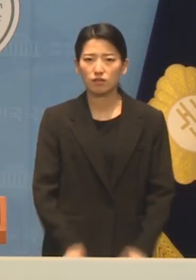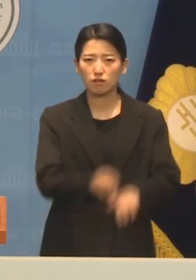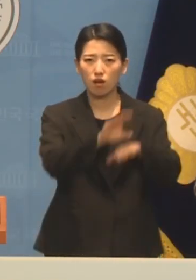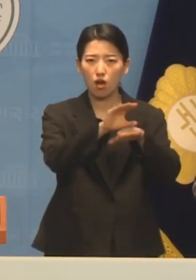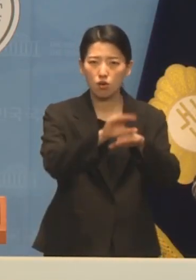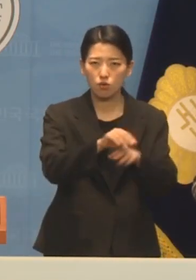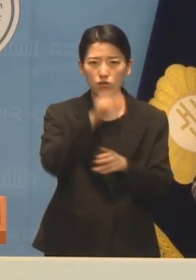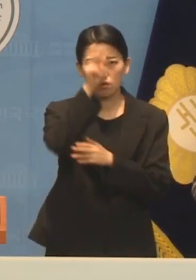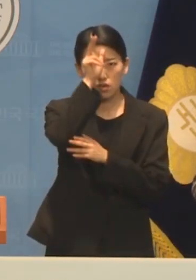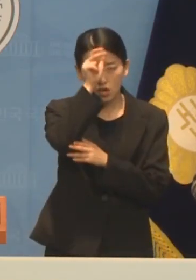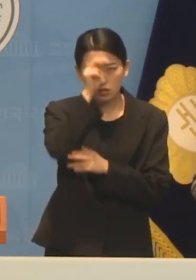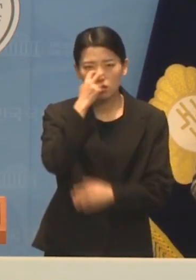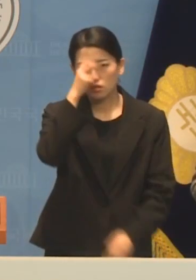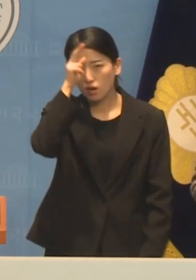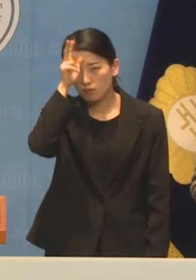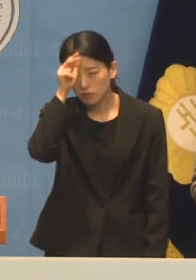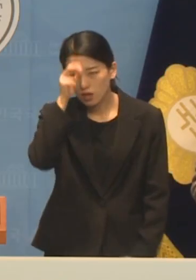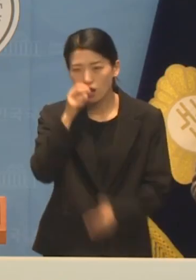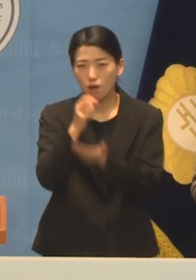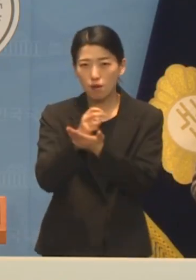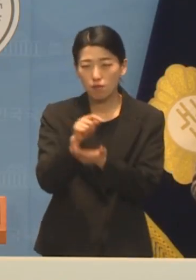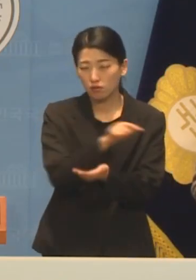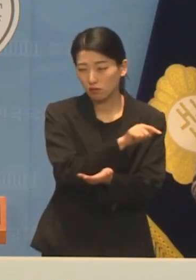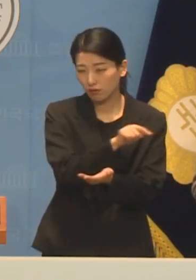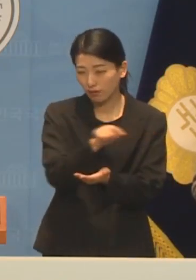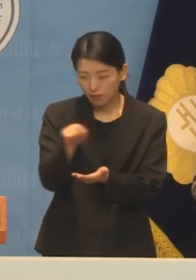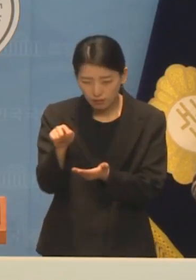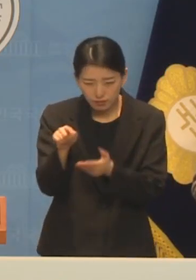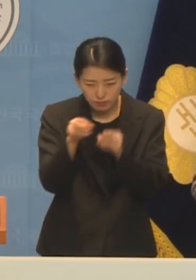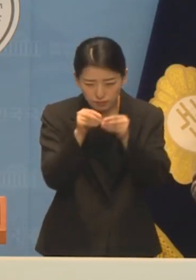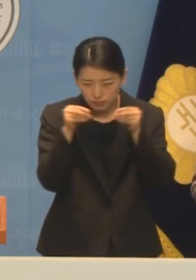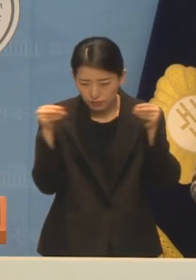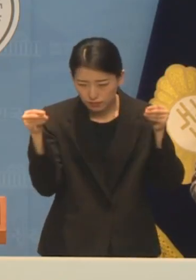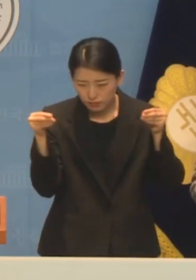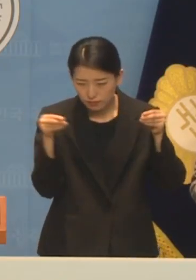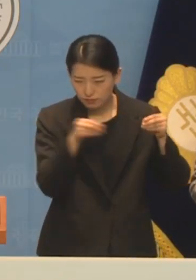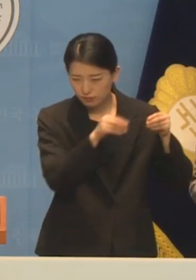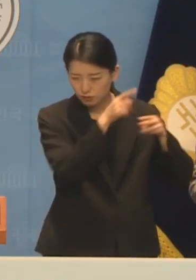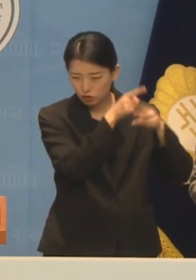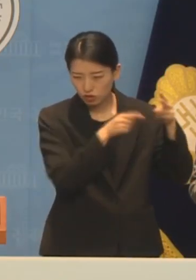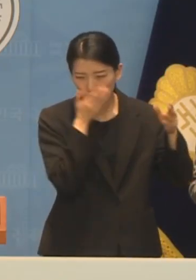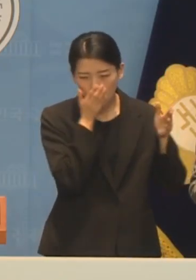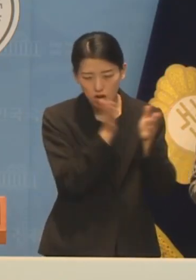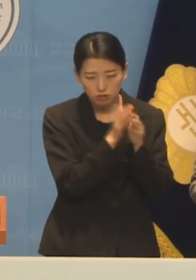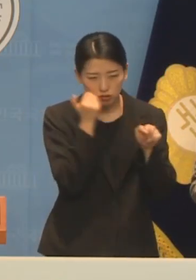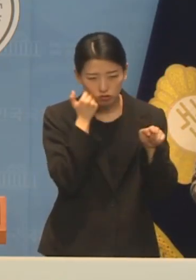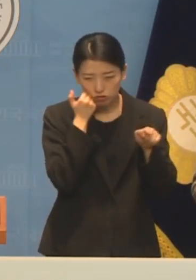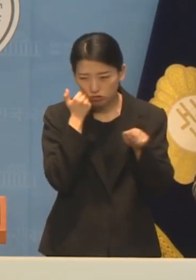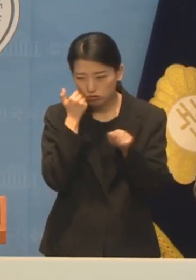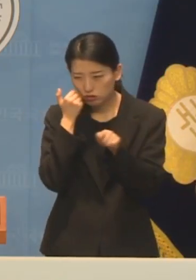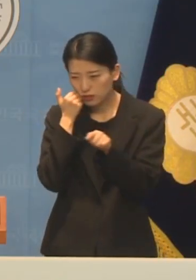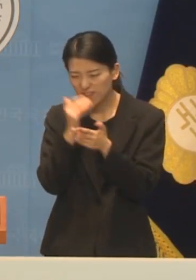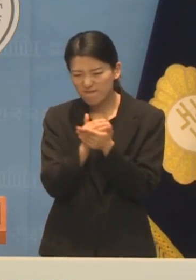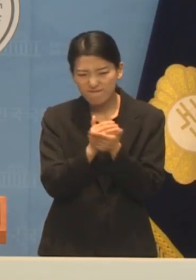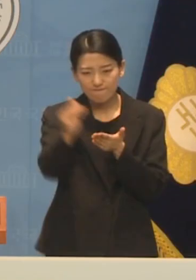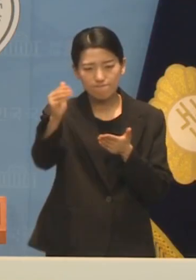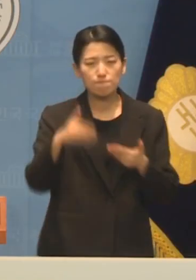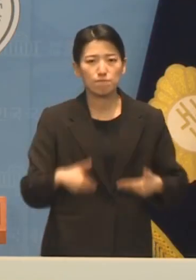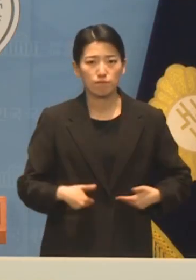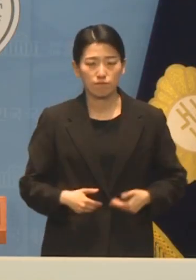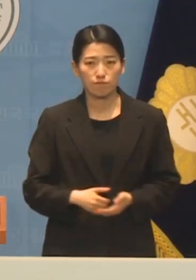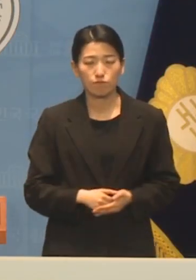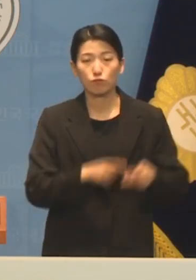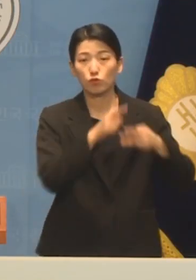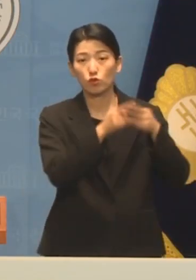법원, 정부 부처에 압력하고 있는 내란 동조 세력도 뿌리 뽑아야 합니다. 윤석열 체포를